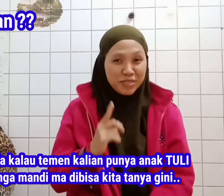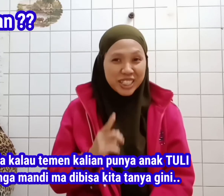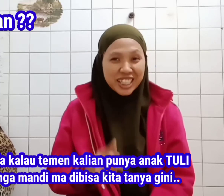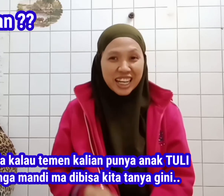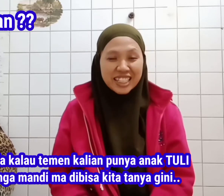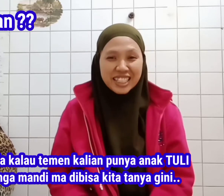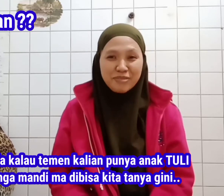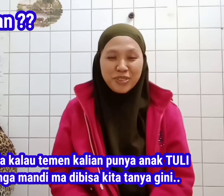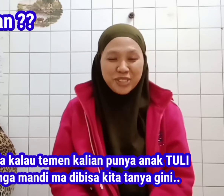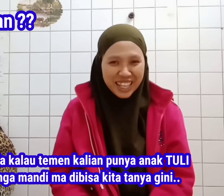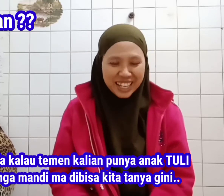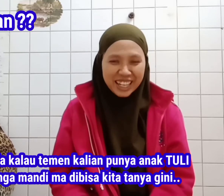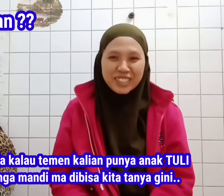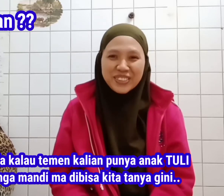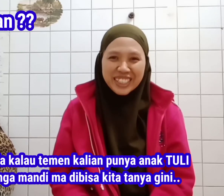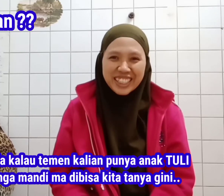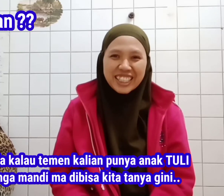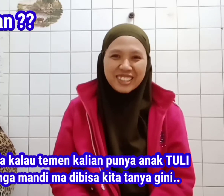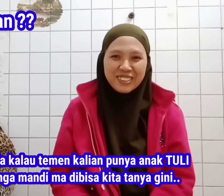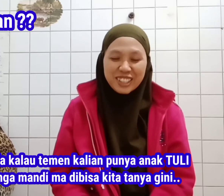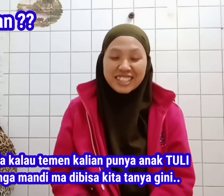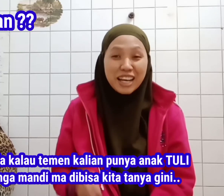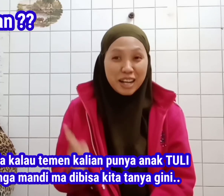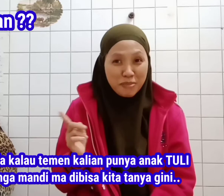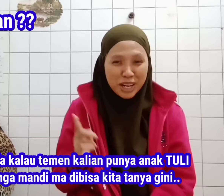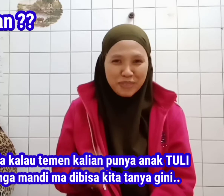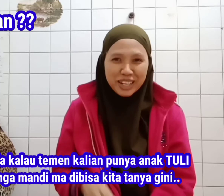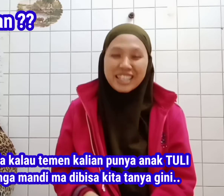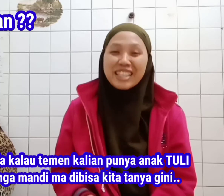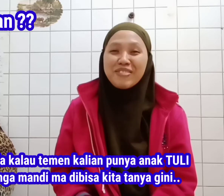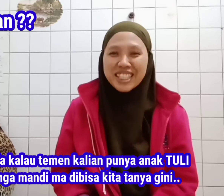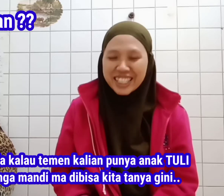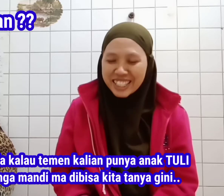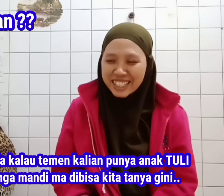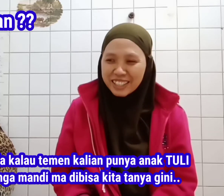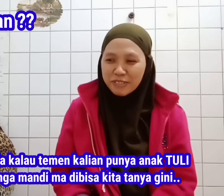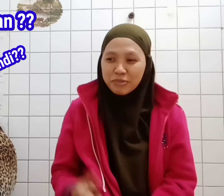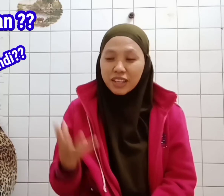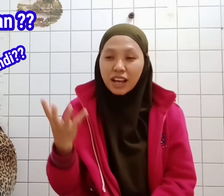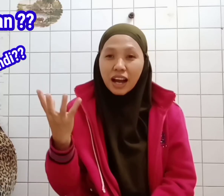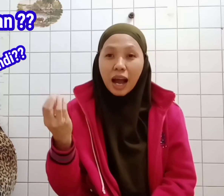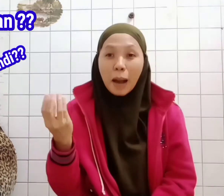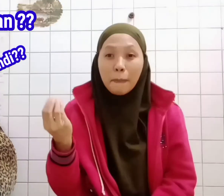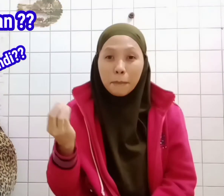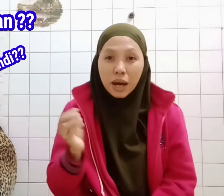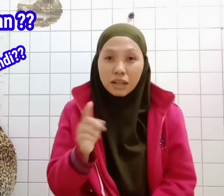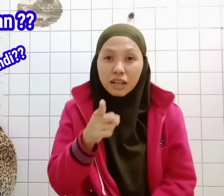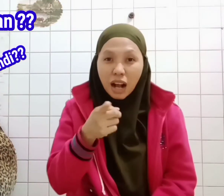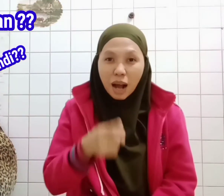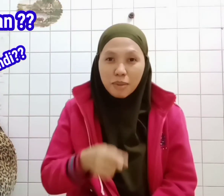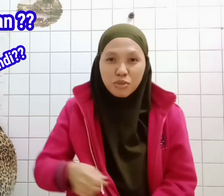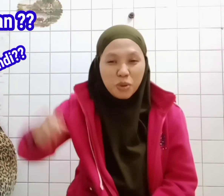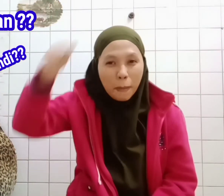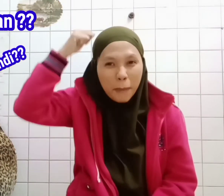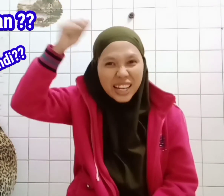Kalau teman kalian punya anak tuli gitu, dia nggak mandi, kita bisa tanya gini, kapan kamu